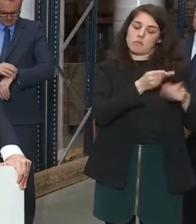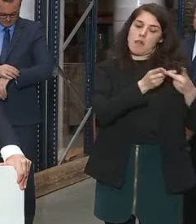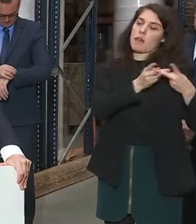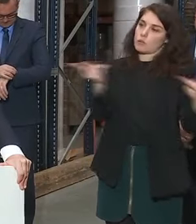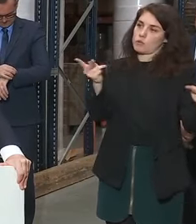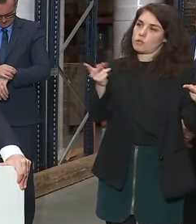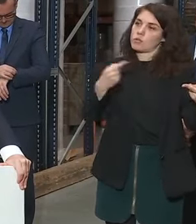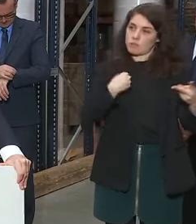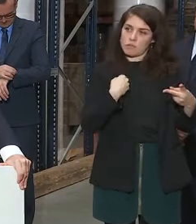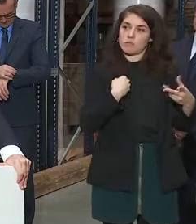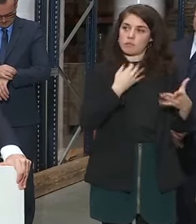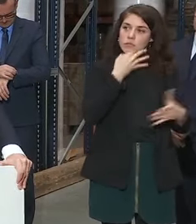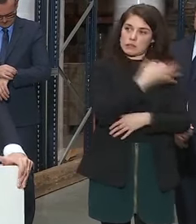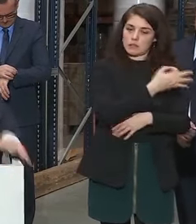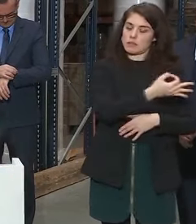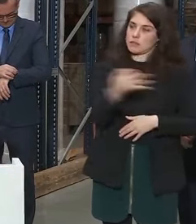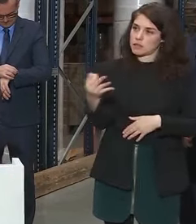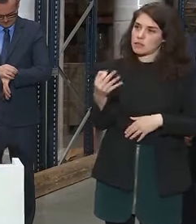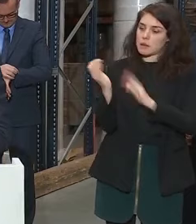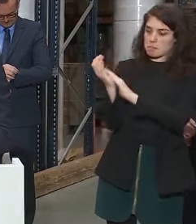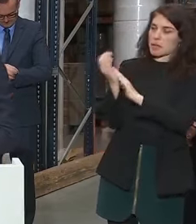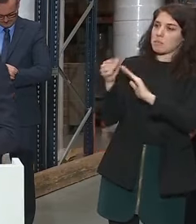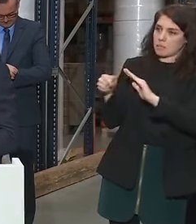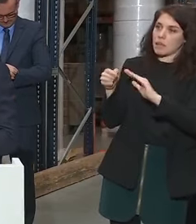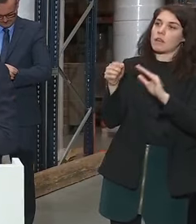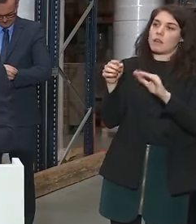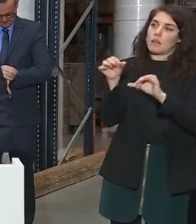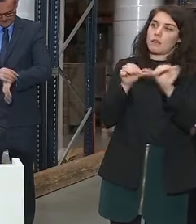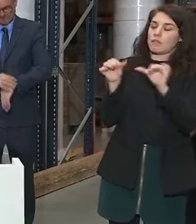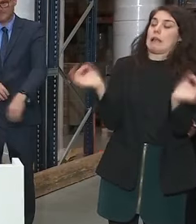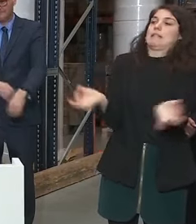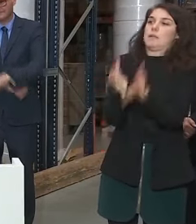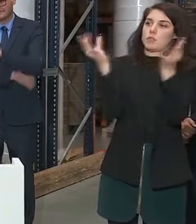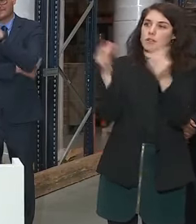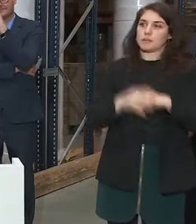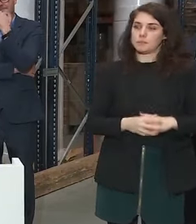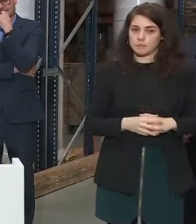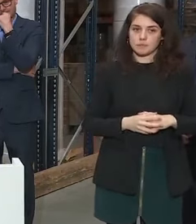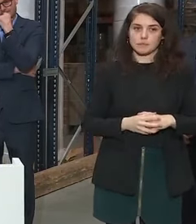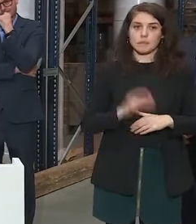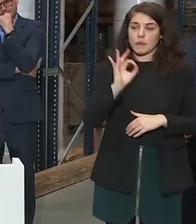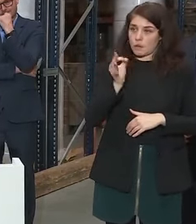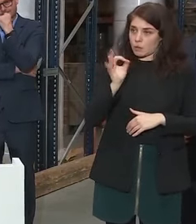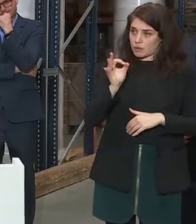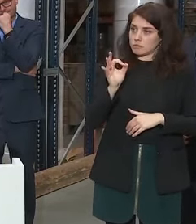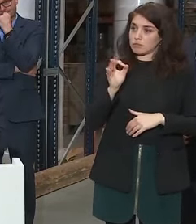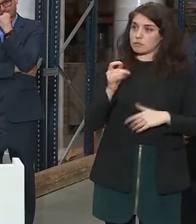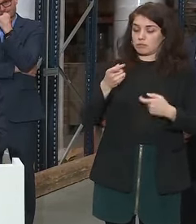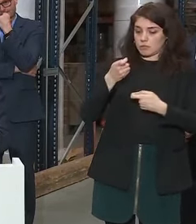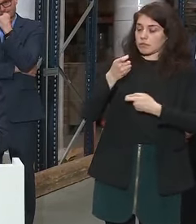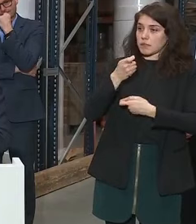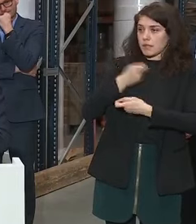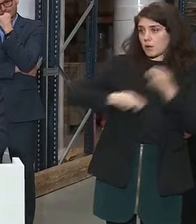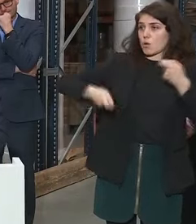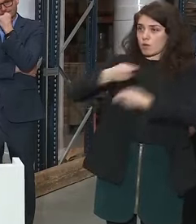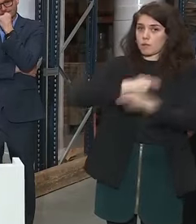versée aux salariés. Nous accompagnons en effet l'ensemble du tissu économique. Et alors que nous sommes en fin de mois,